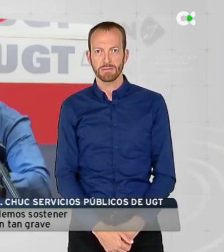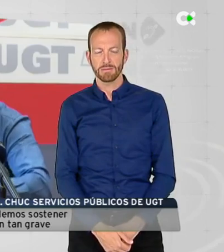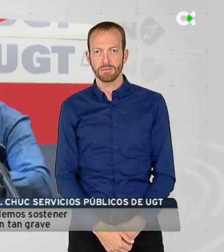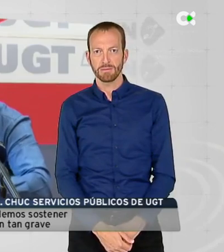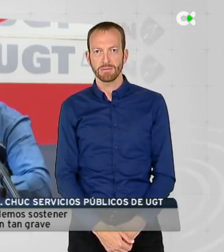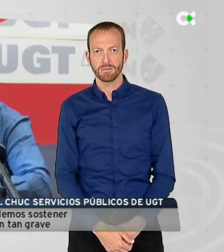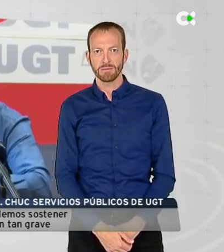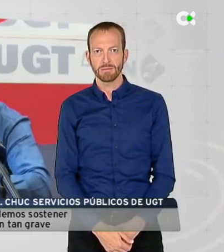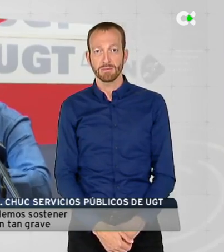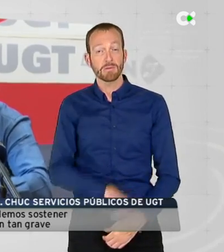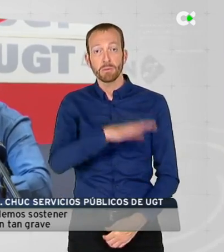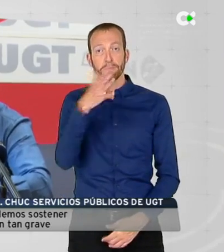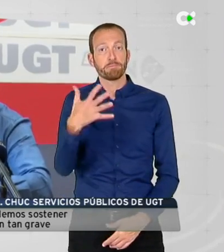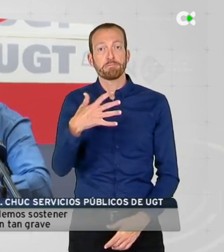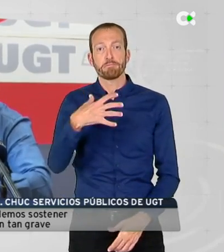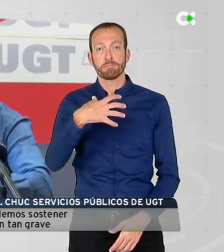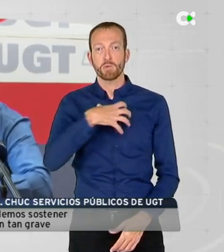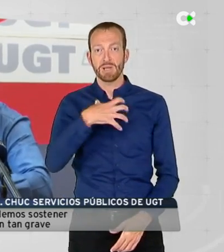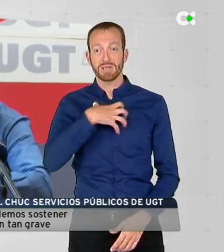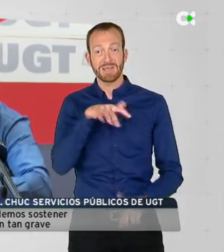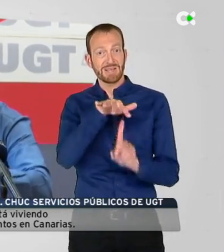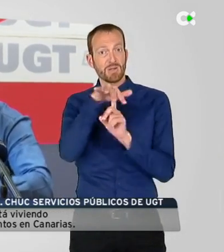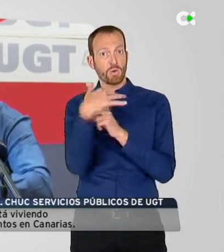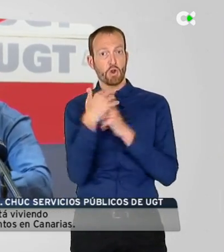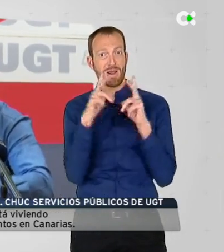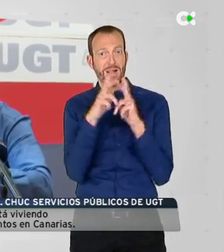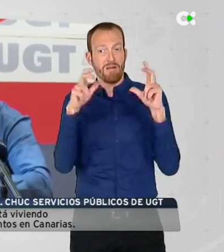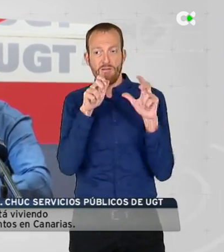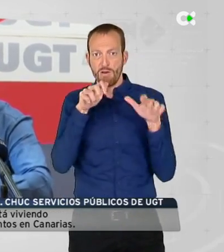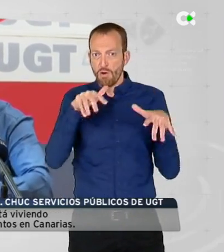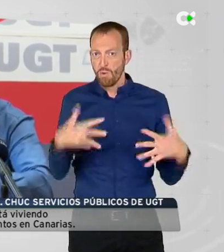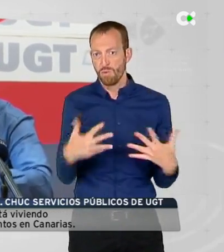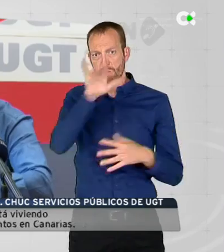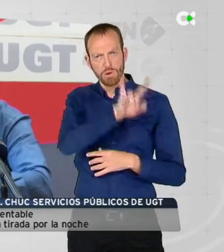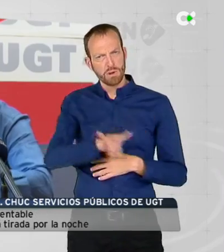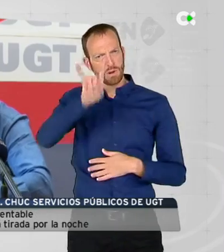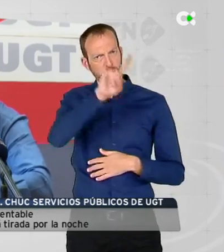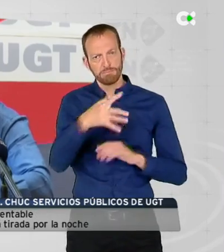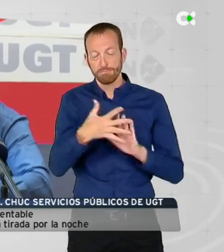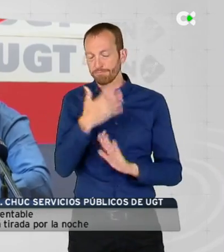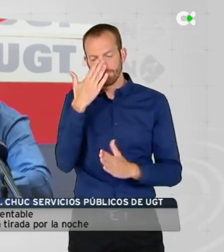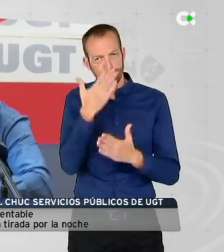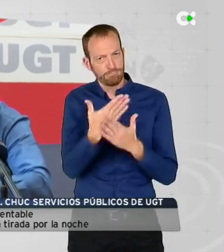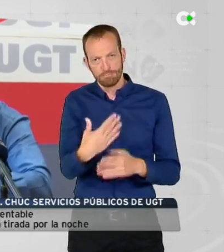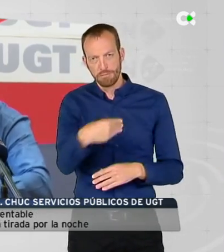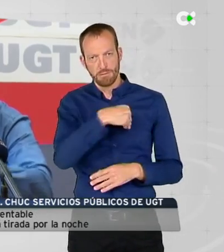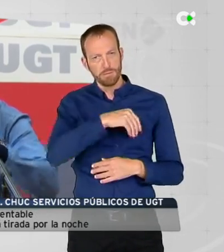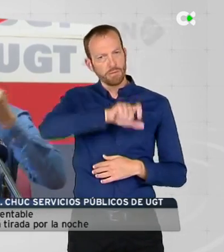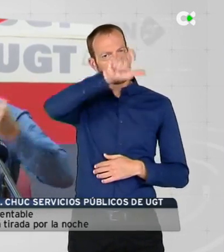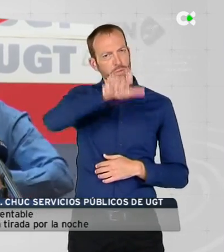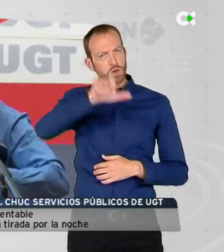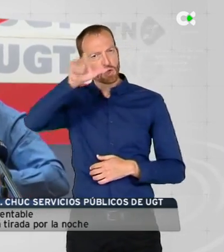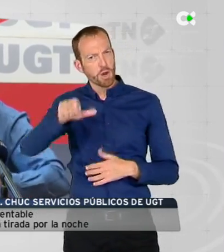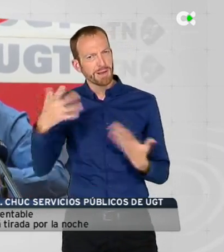Porque no podemos sostener la situación tan grave que se está viviendo en estos momentos en Canarias. Es lamentable cómo la gente está